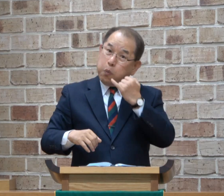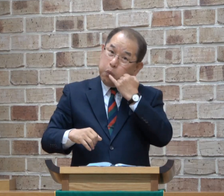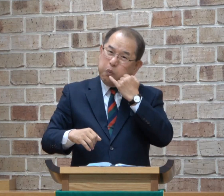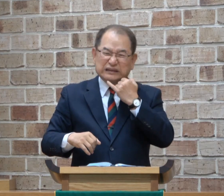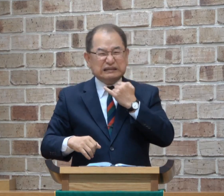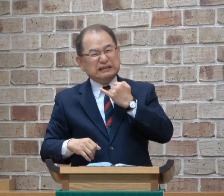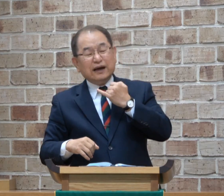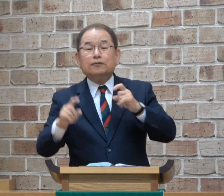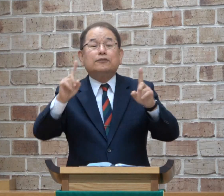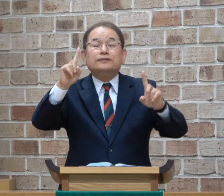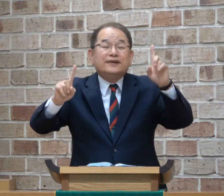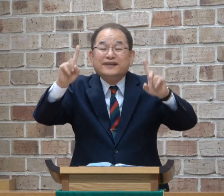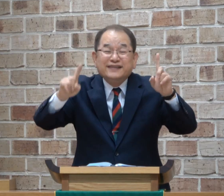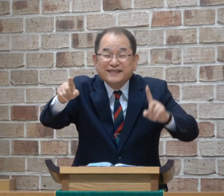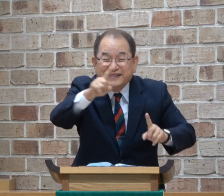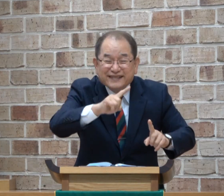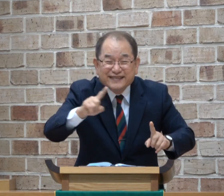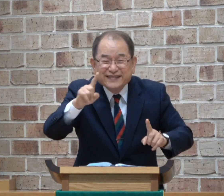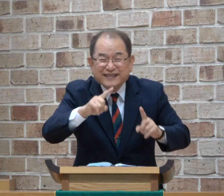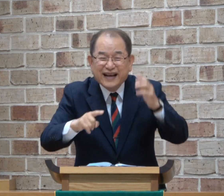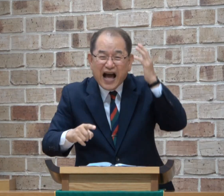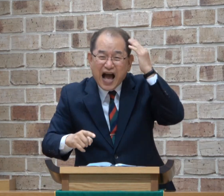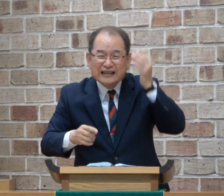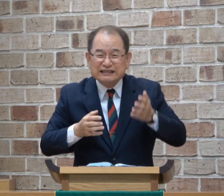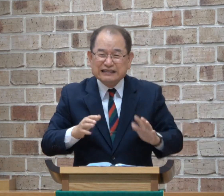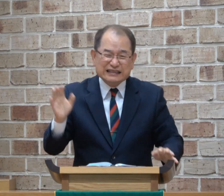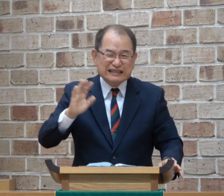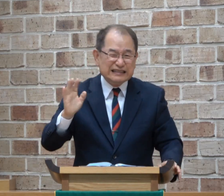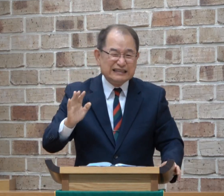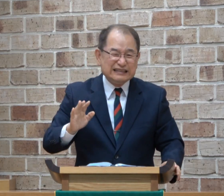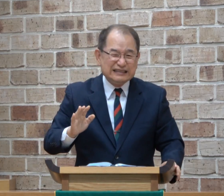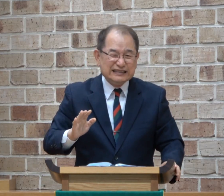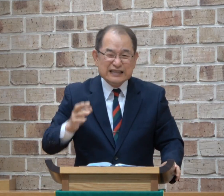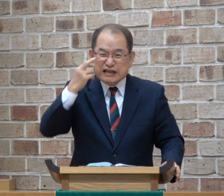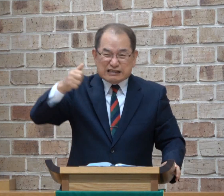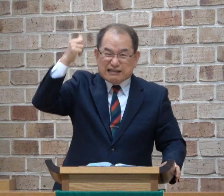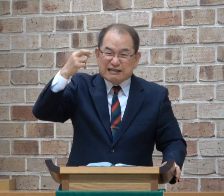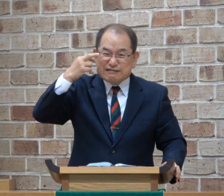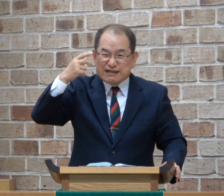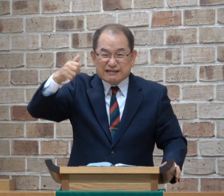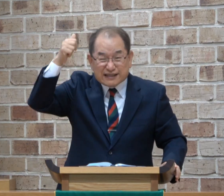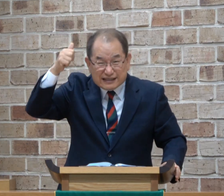어떻게 생각하십니까? 한국보다는 미국이 나은데 이렇게 생각하는 사람 있습니까?